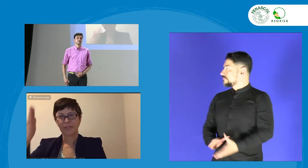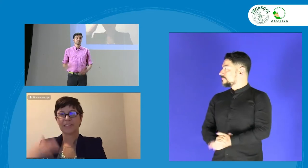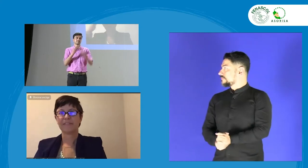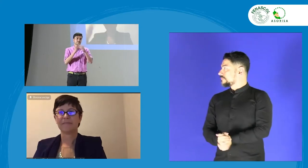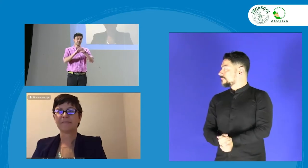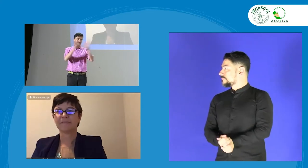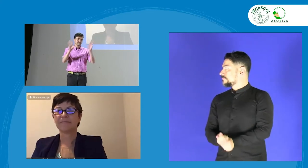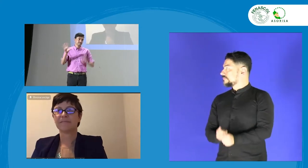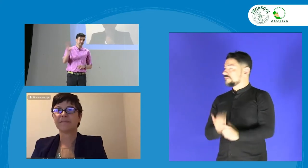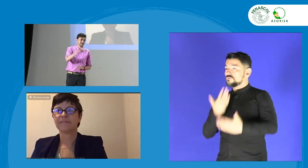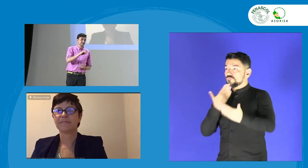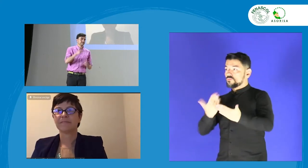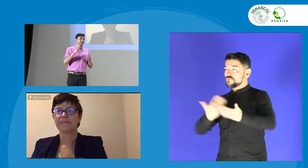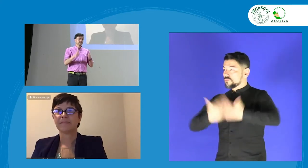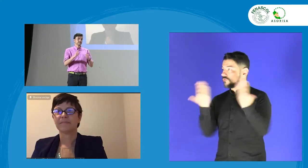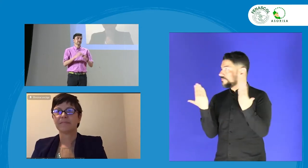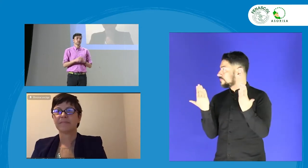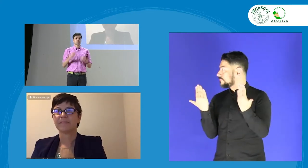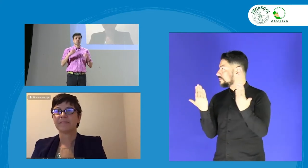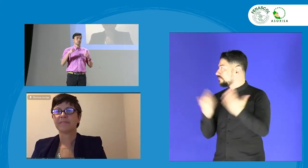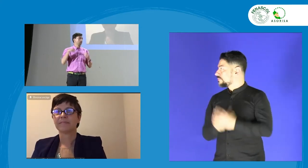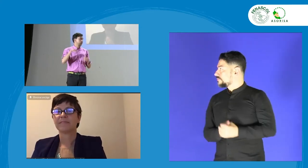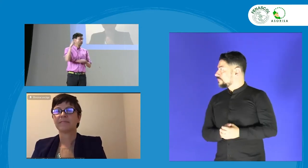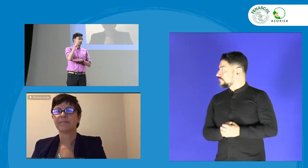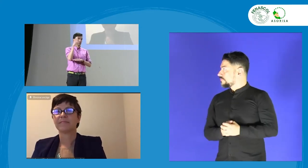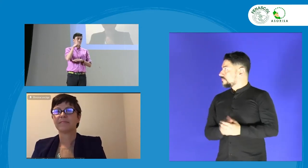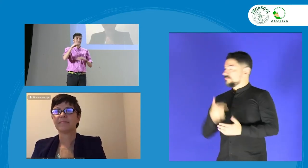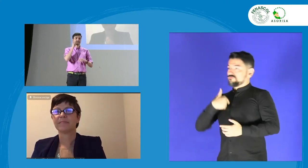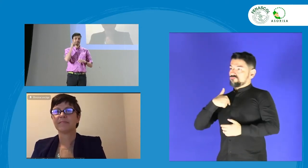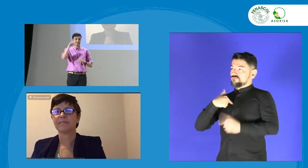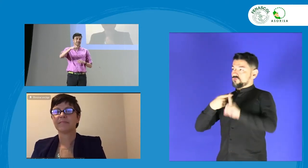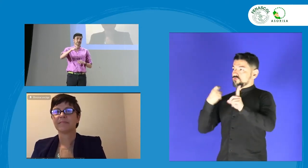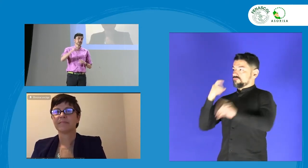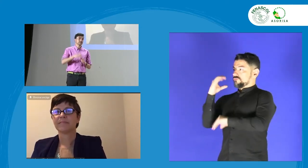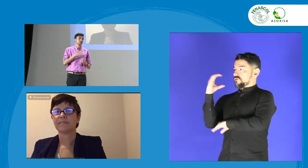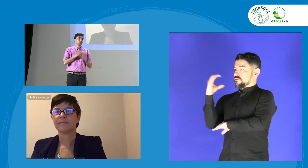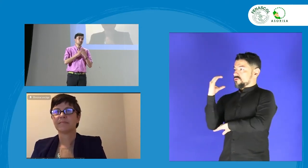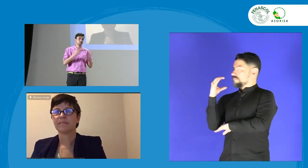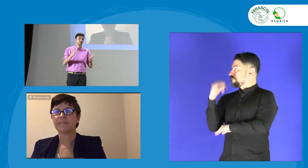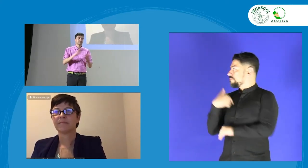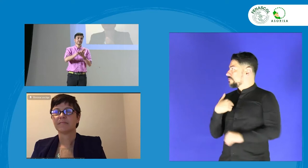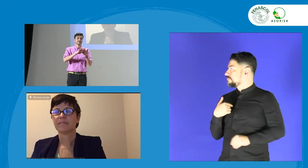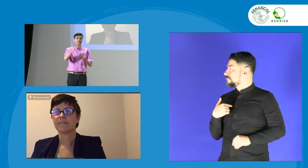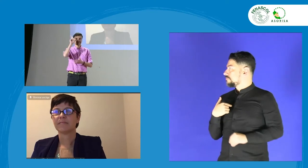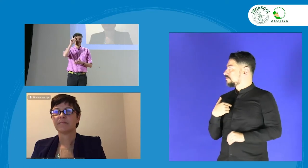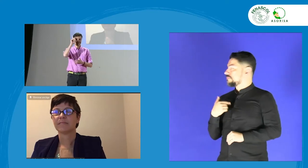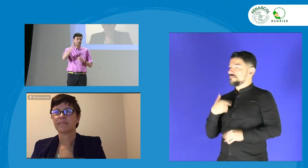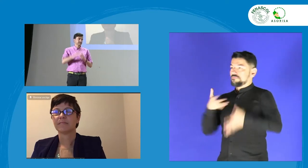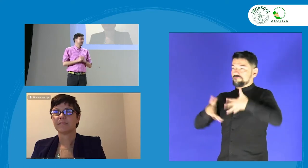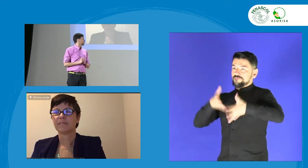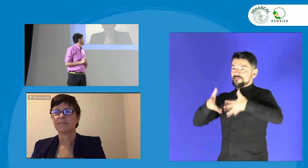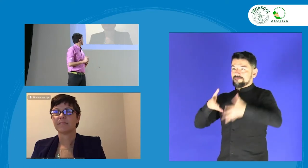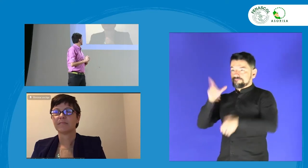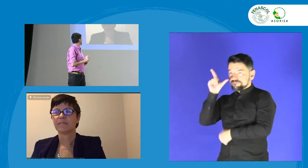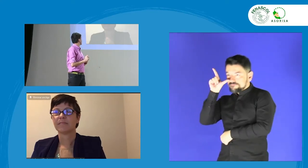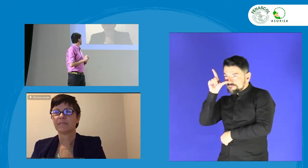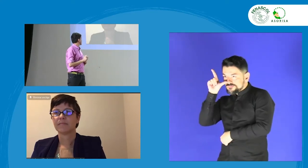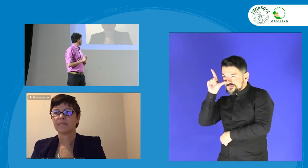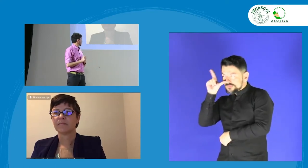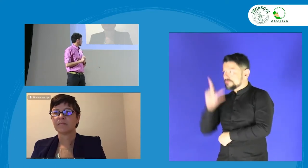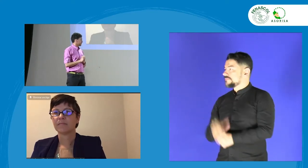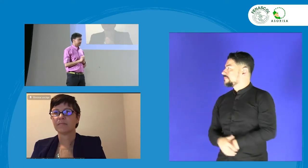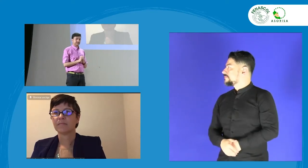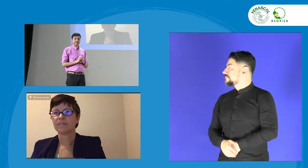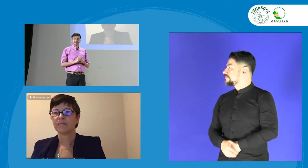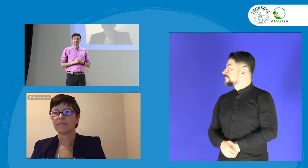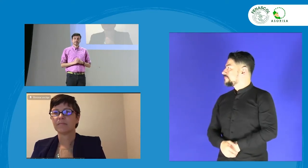¿A dónde me dirijo? ¿A la cámara? Ok, muy buenos días para todos. Yo soy de aquí de Pereira, mucho gusto para todos, esta es mi seña.